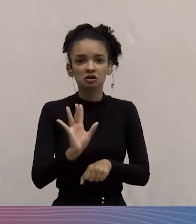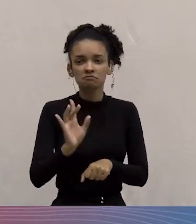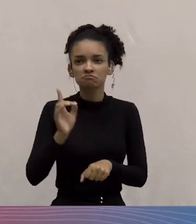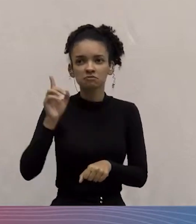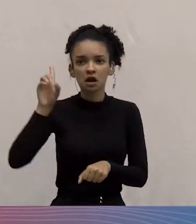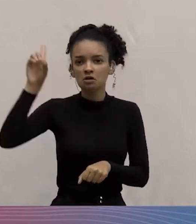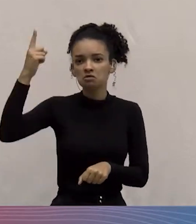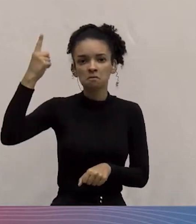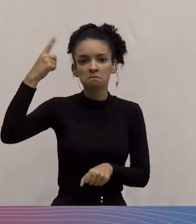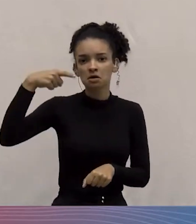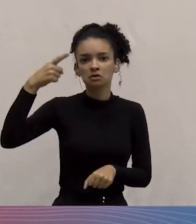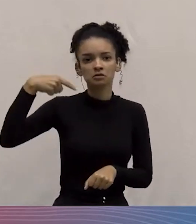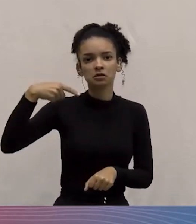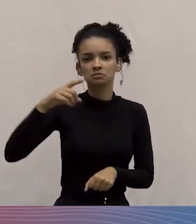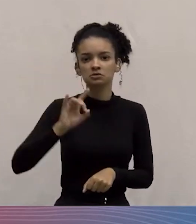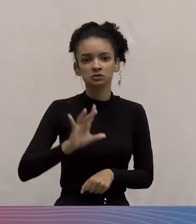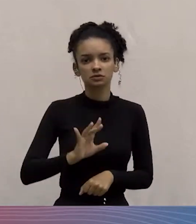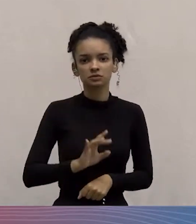ordenanças.